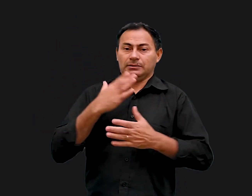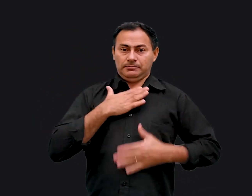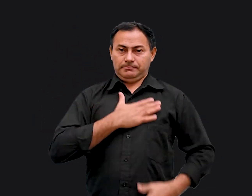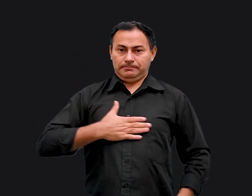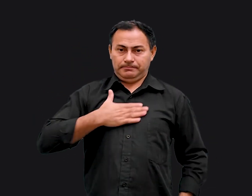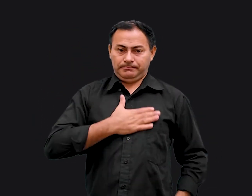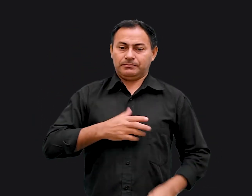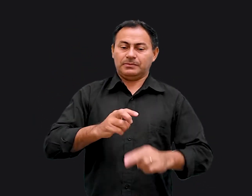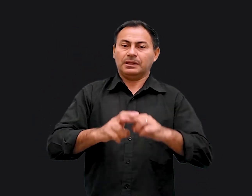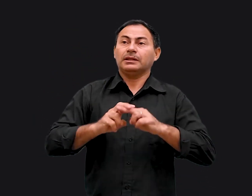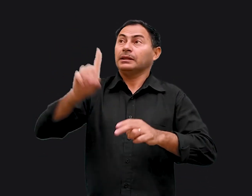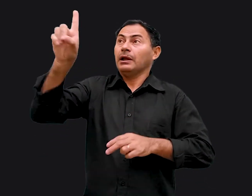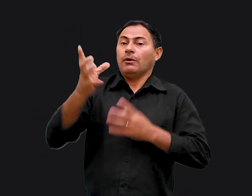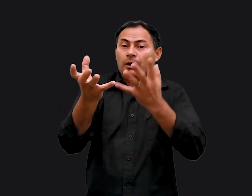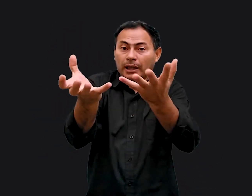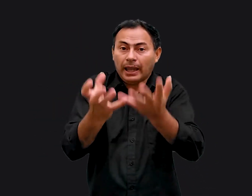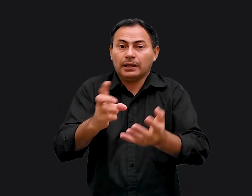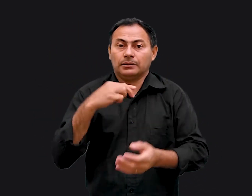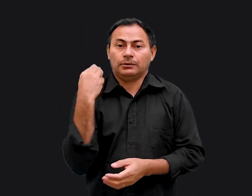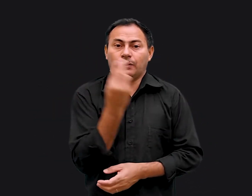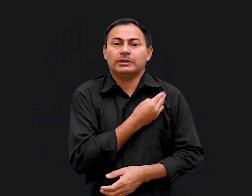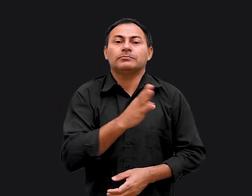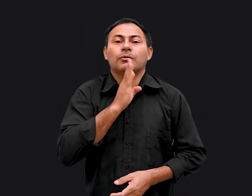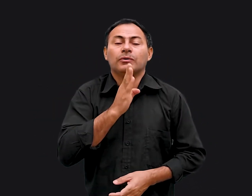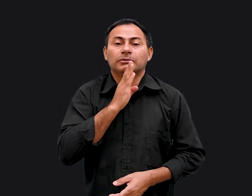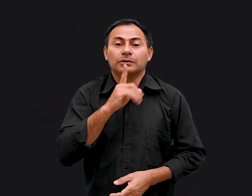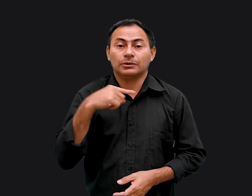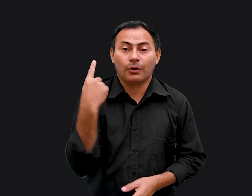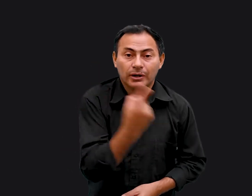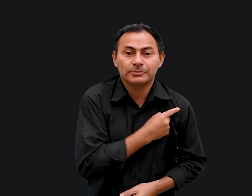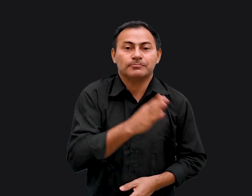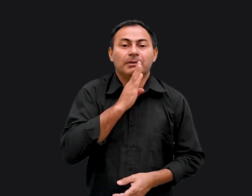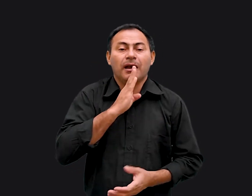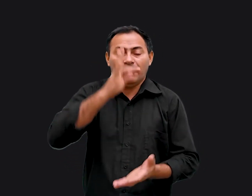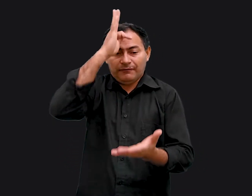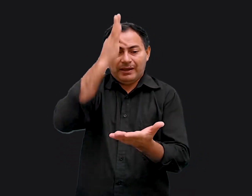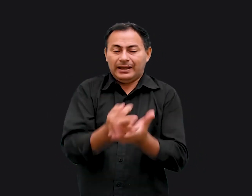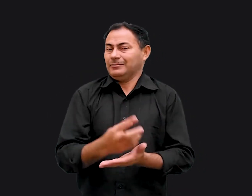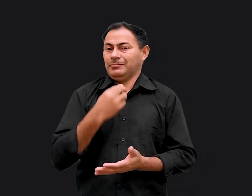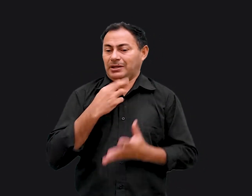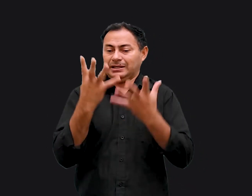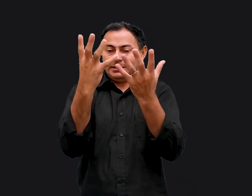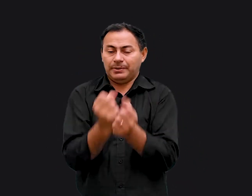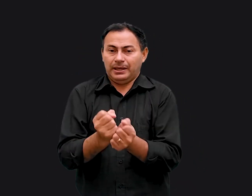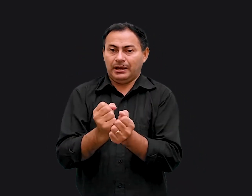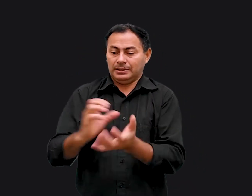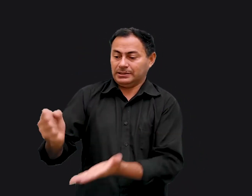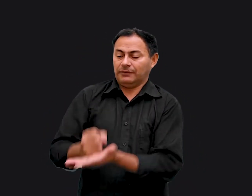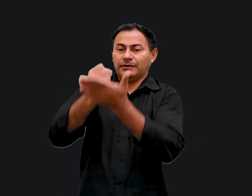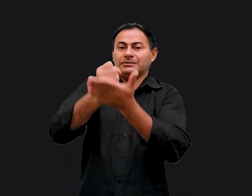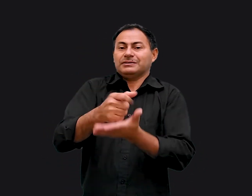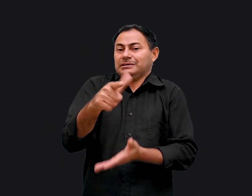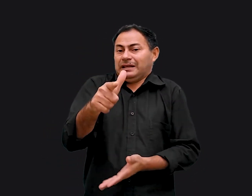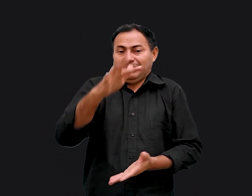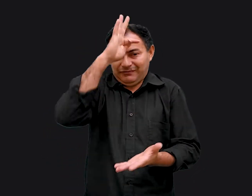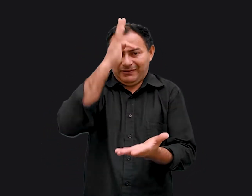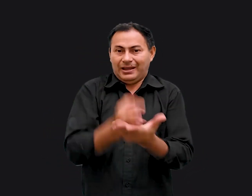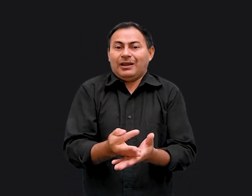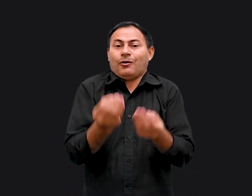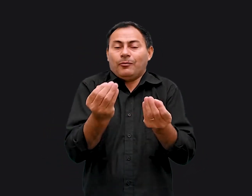agrademos. Portanto, Deus quer que conheçamos a fé. Não podemos receber a salvação da qual fala a Bíblia sem ter fé. Diz a